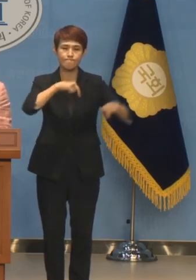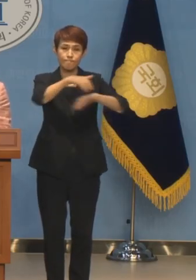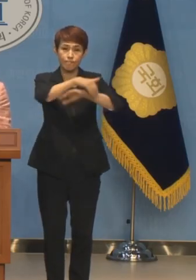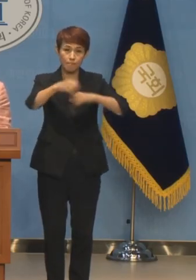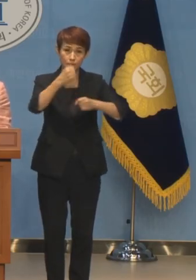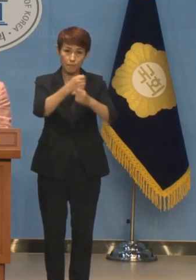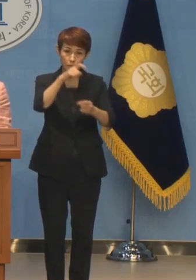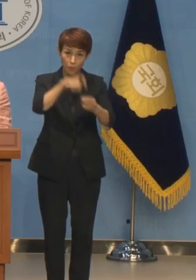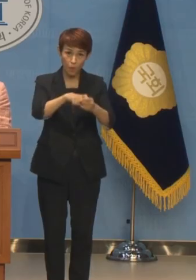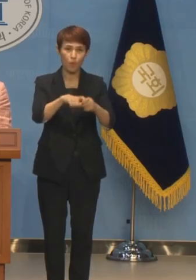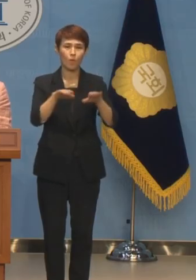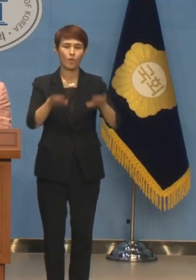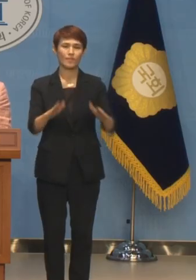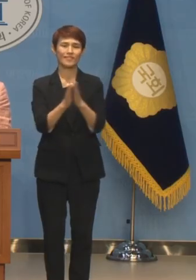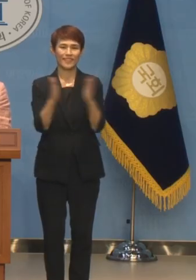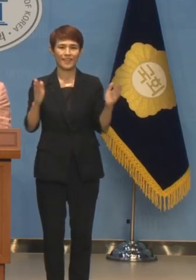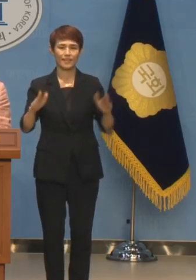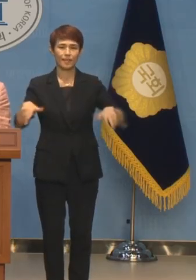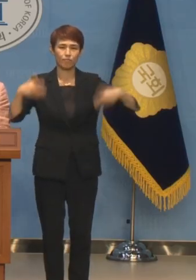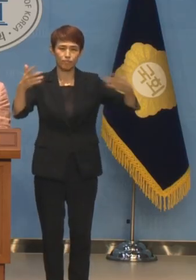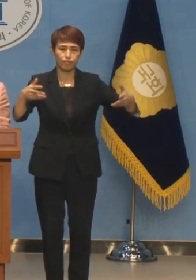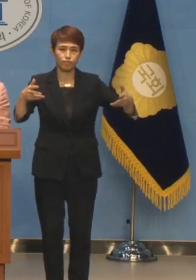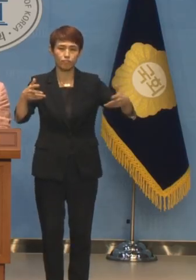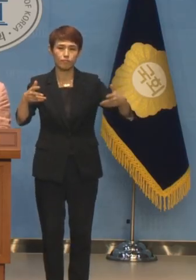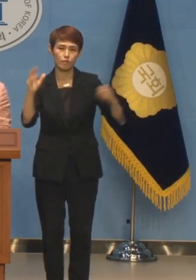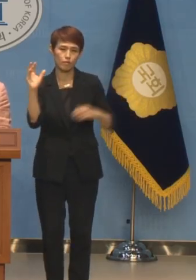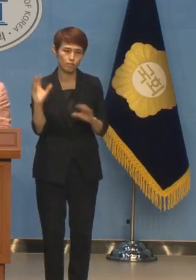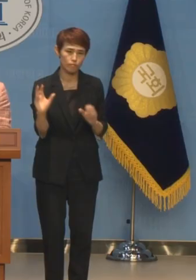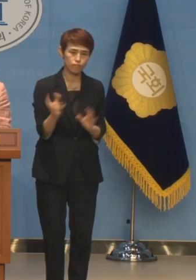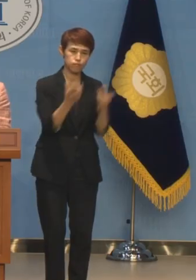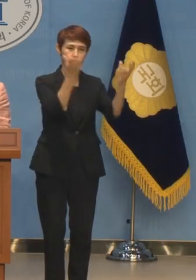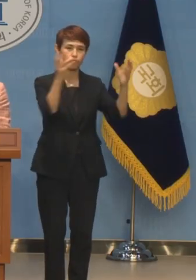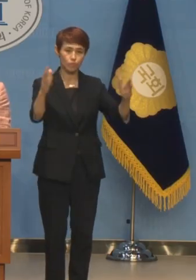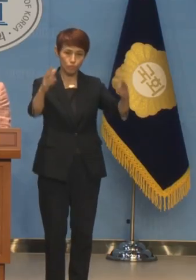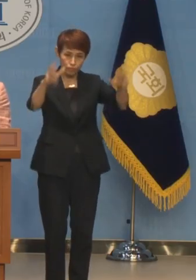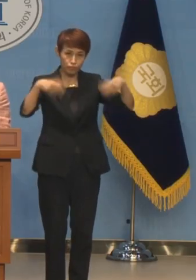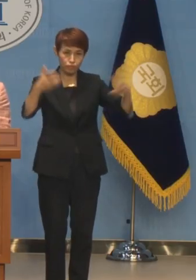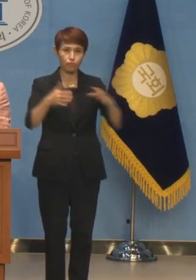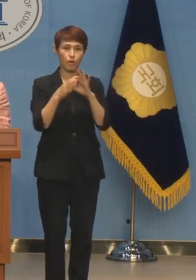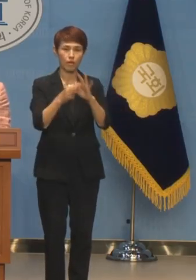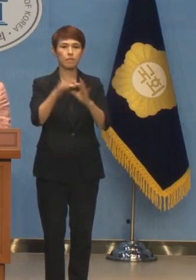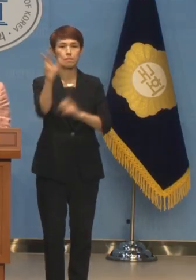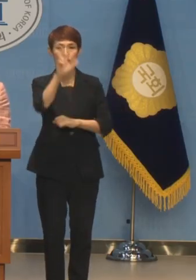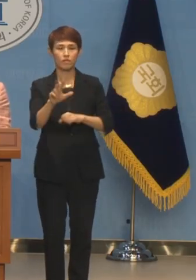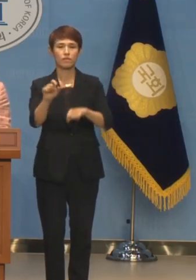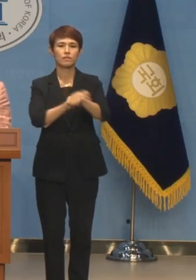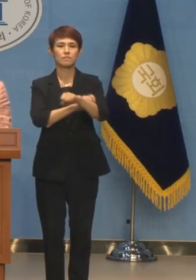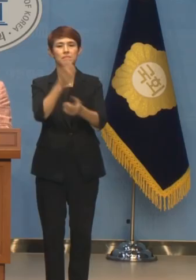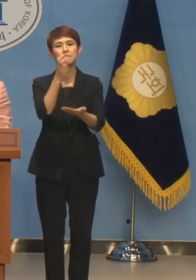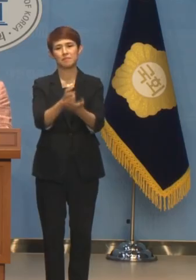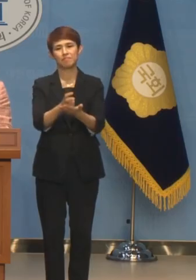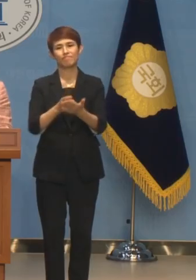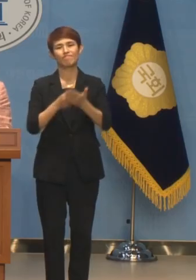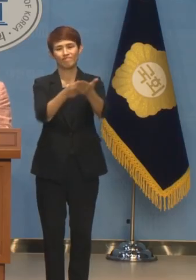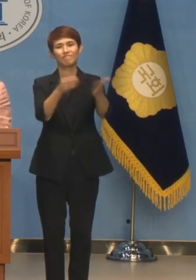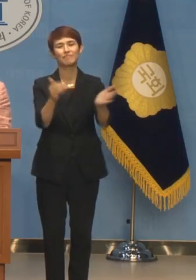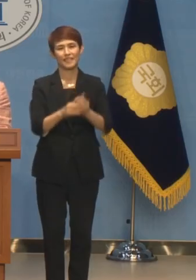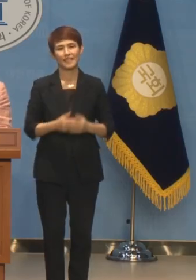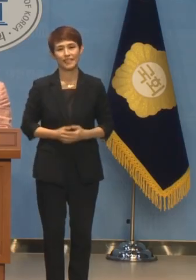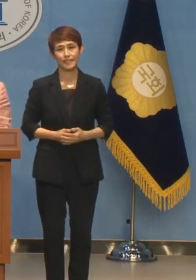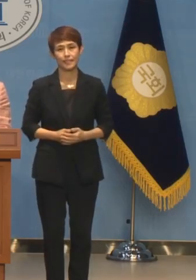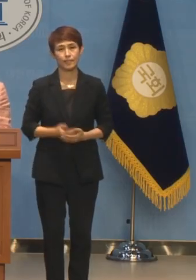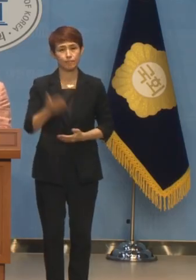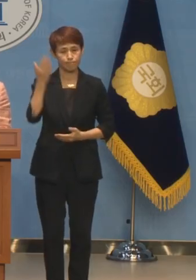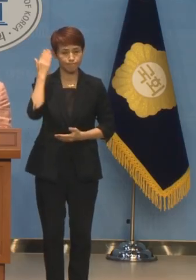걸음으로 오늘 해상풍력 발전을 촉진하는 특별 법안을 발의하였습니다. 기존의